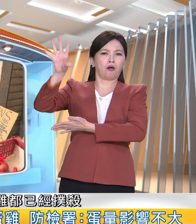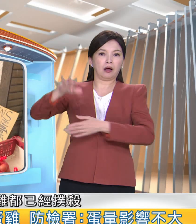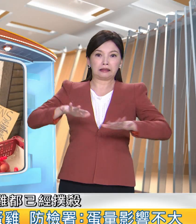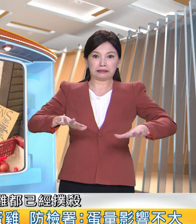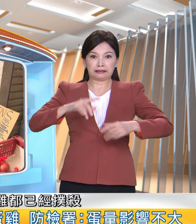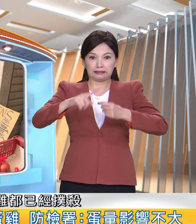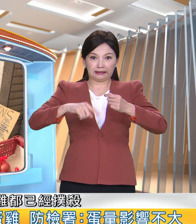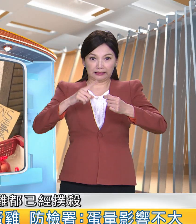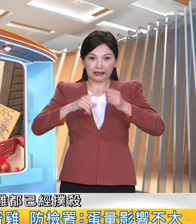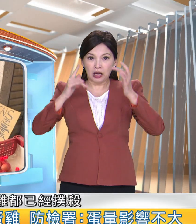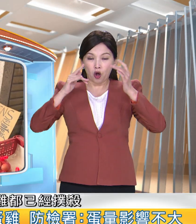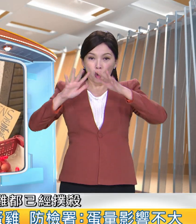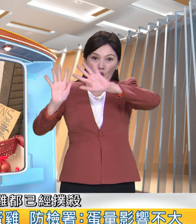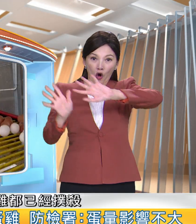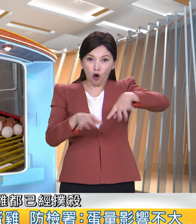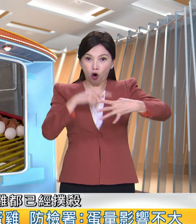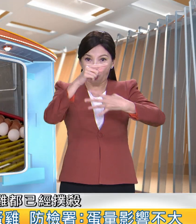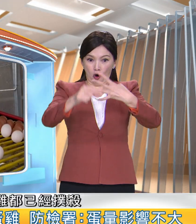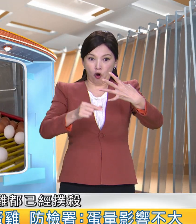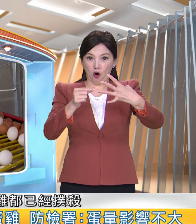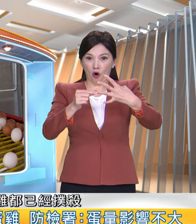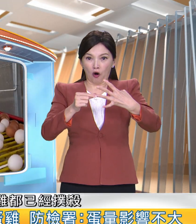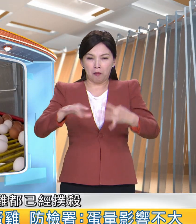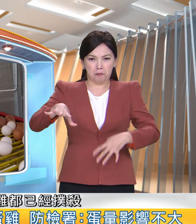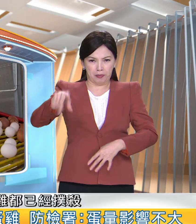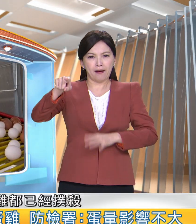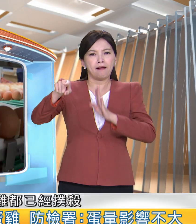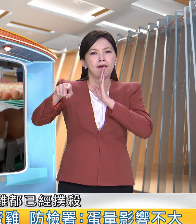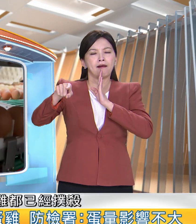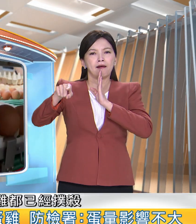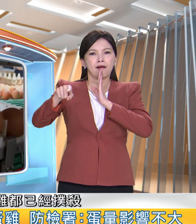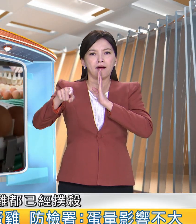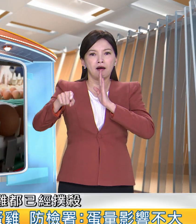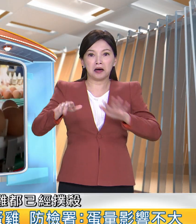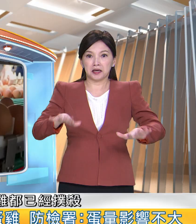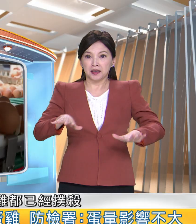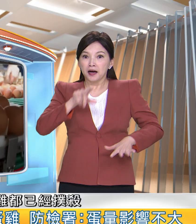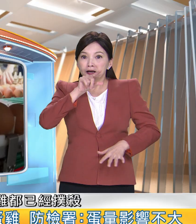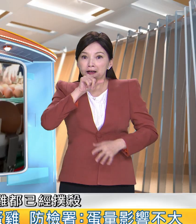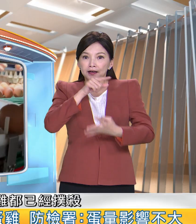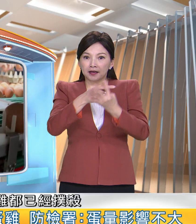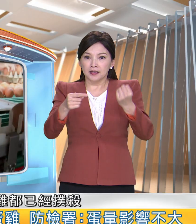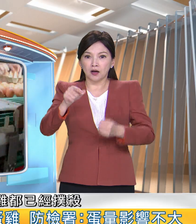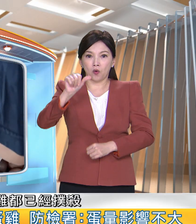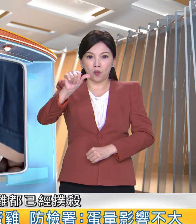前有5.8万只的蛋鸡都已经扑杀。